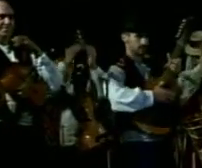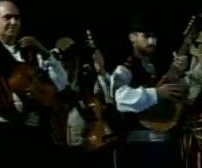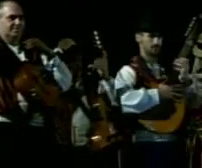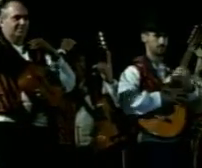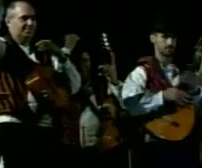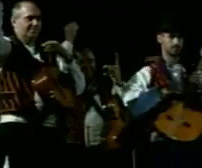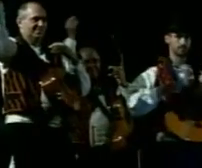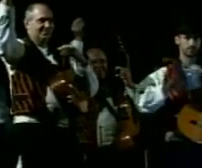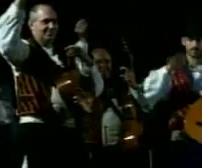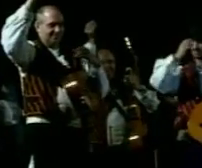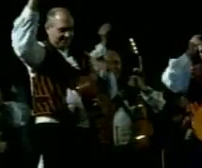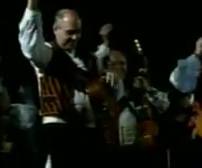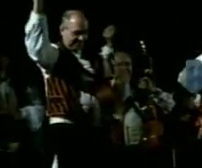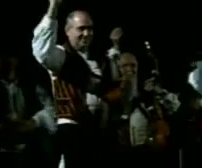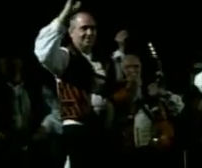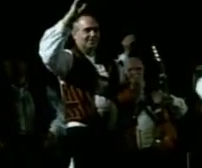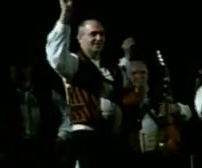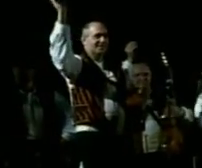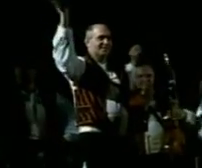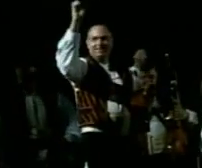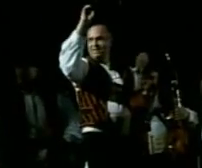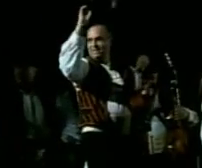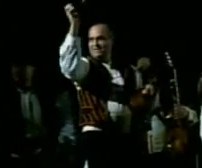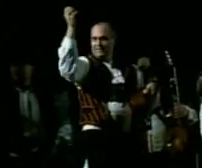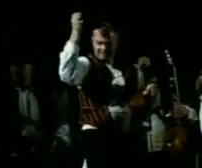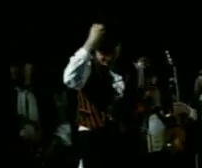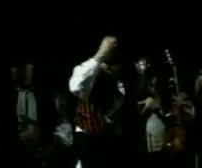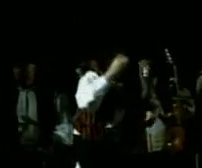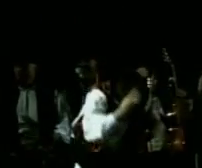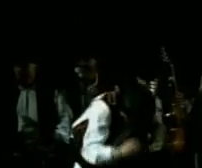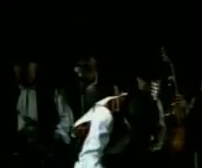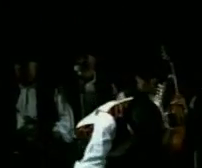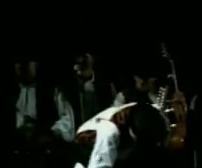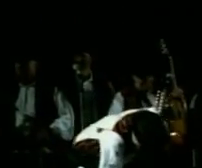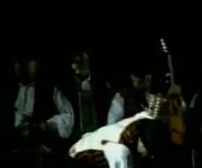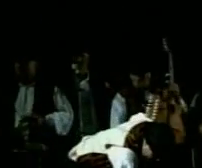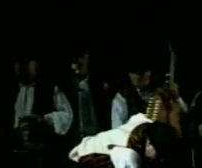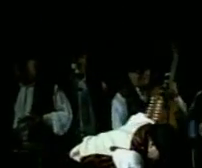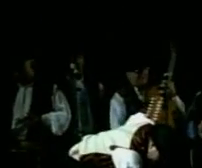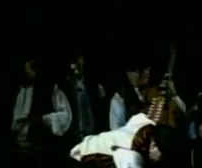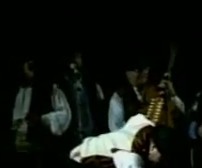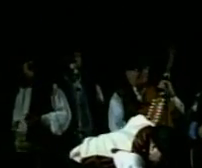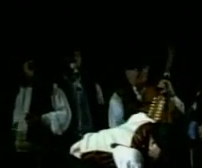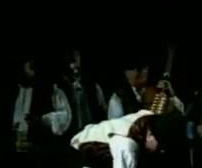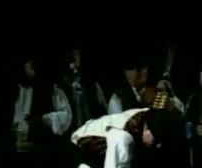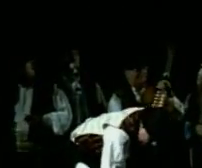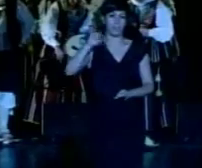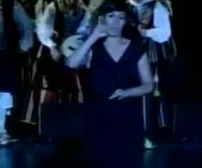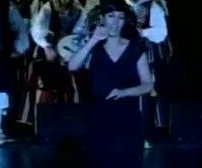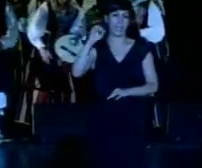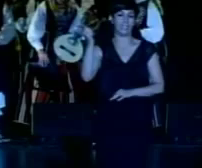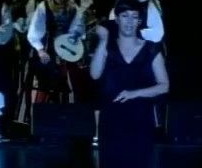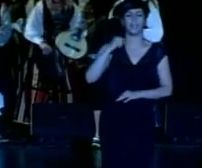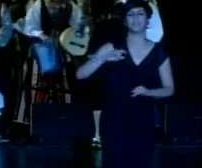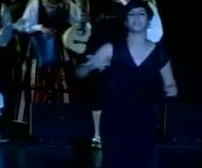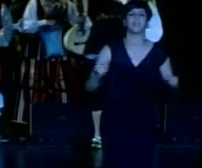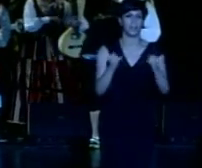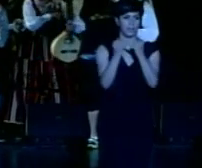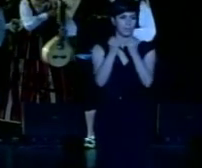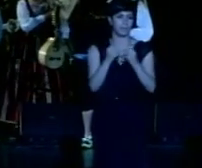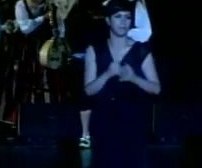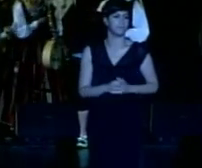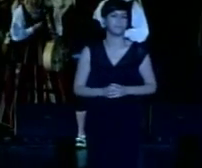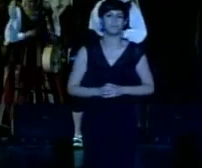Islas Canarias. Nos han llevado ¡qué magnífica allí. Visita! La de nuestros amigos de Princesa Iraya de San Cristóbal de la Laguna de